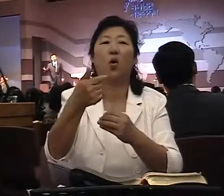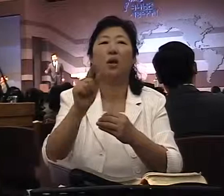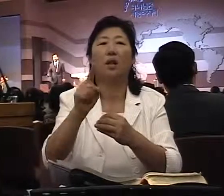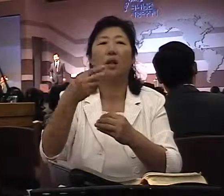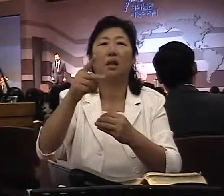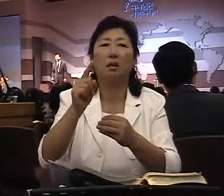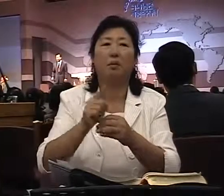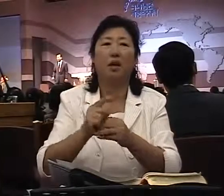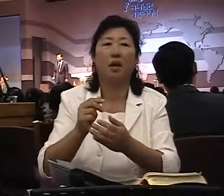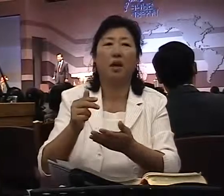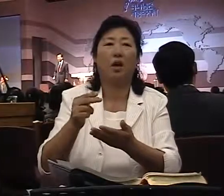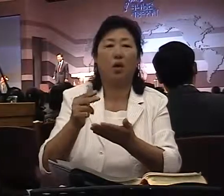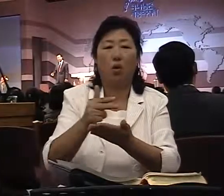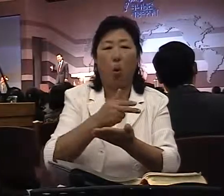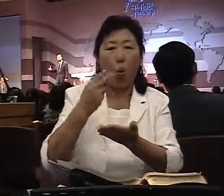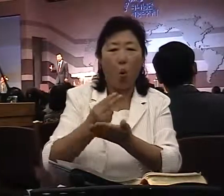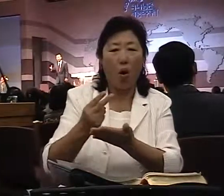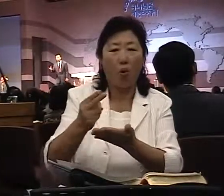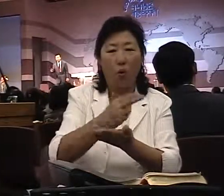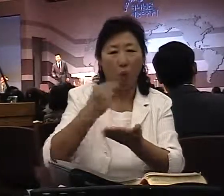아니에요. 이게 주님의 교회가 아니에요.